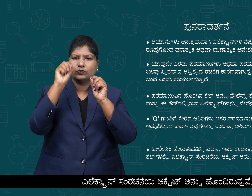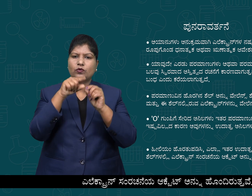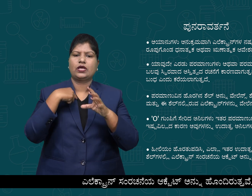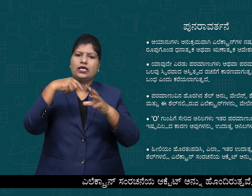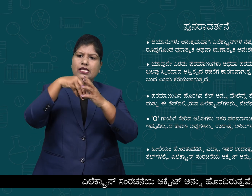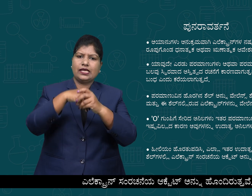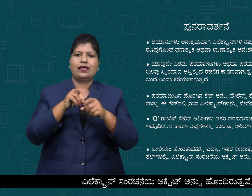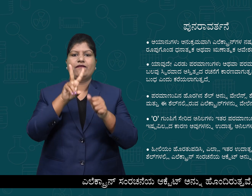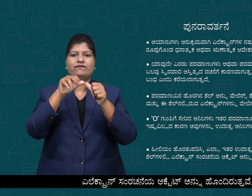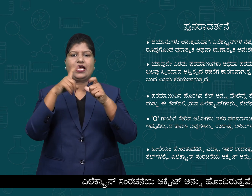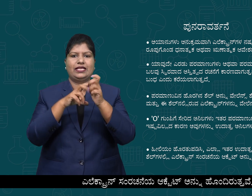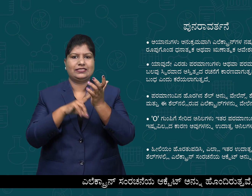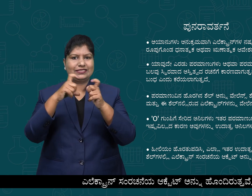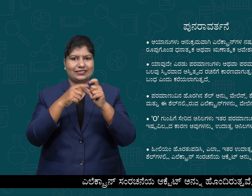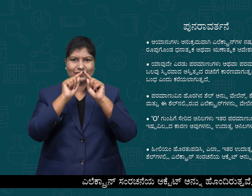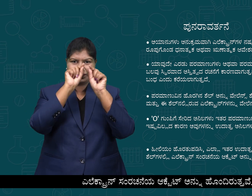ಆಕ್ಟೇಟ್ ಅನ್ನು ಹೊಂದಿರುತ್ತವೆ.